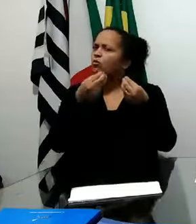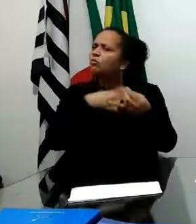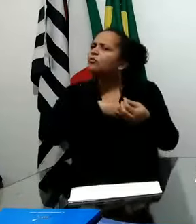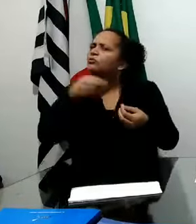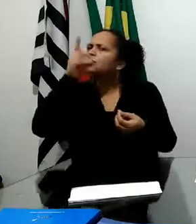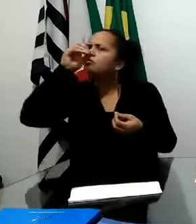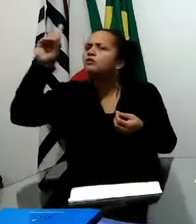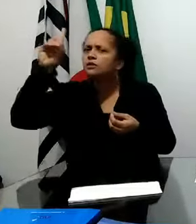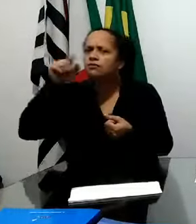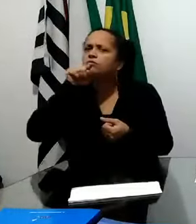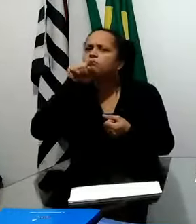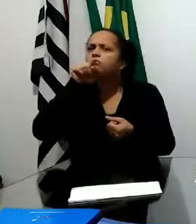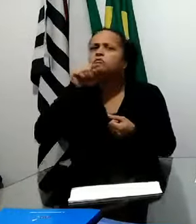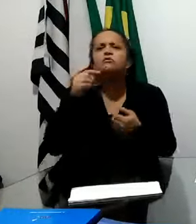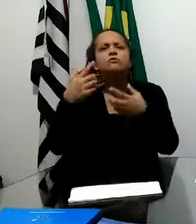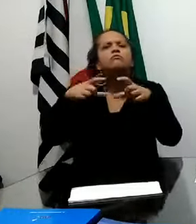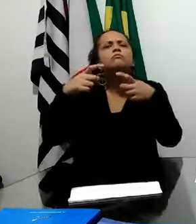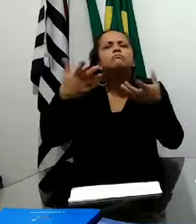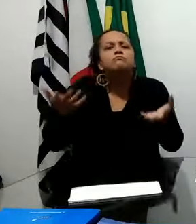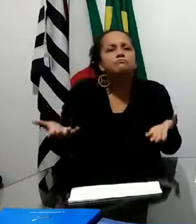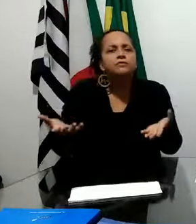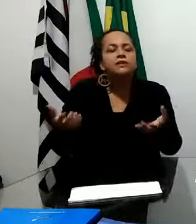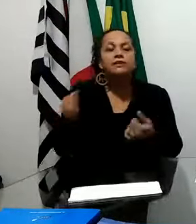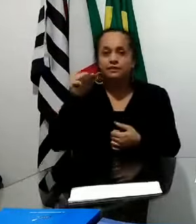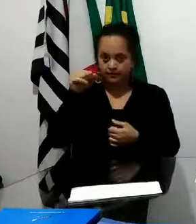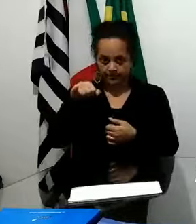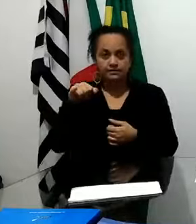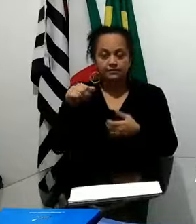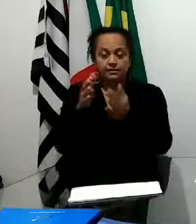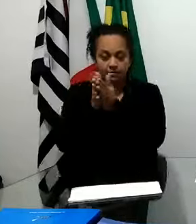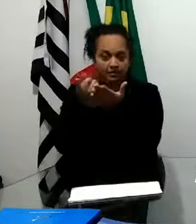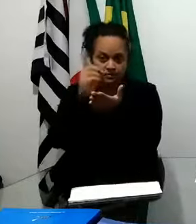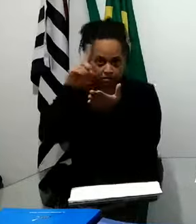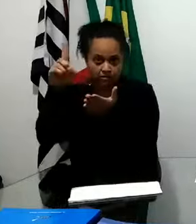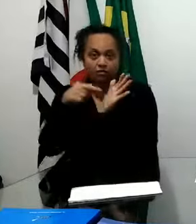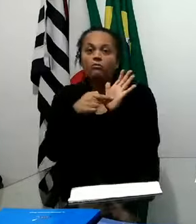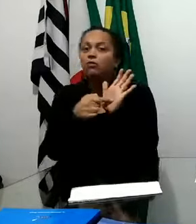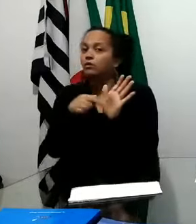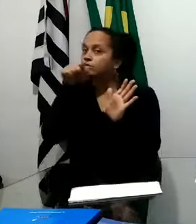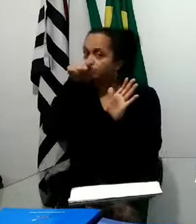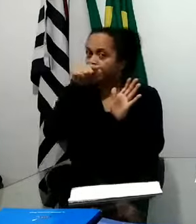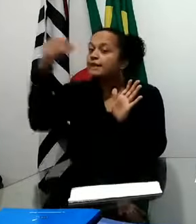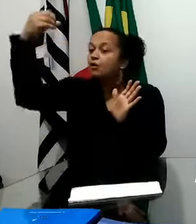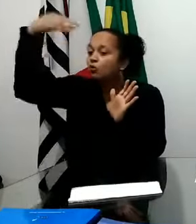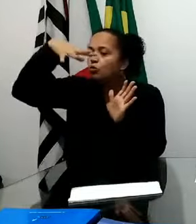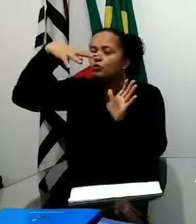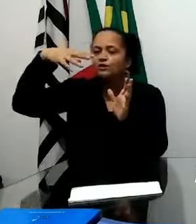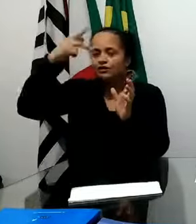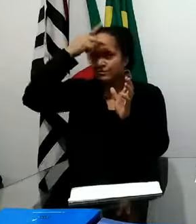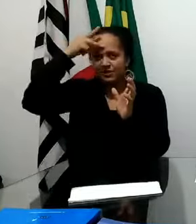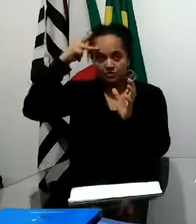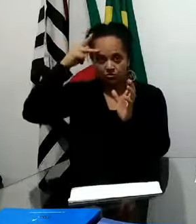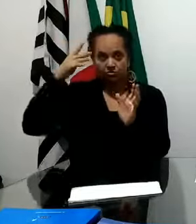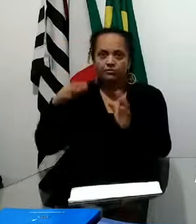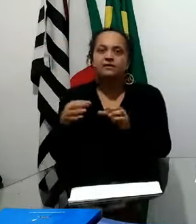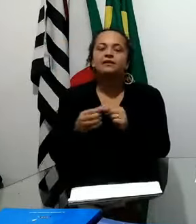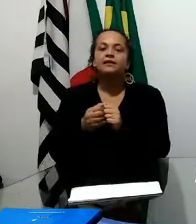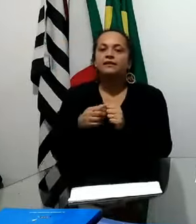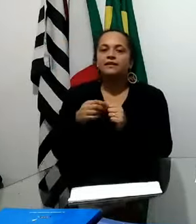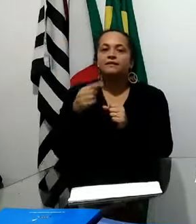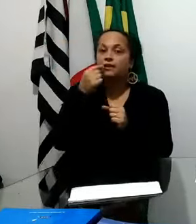filhos? Se a Bíblia diz que nós somos sal da terra e luz do mundo, nós estamos num tempo como este para fazer a